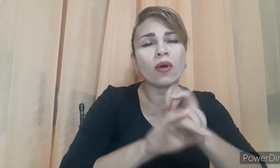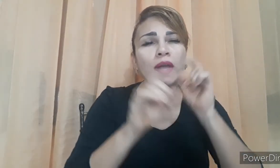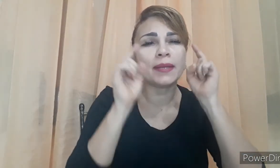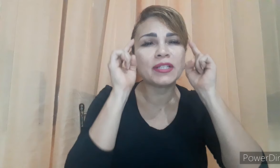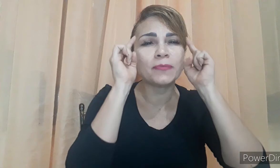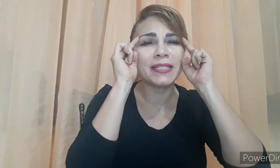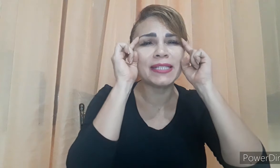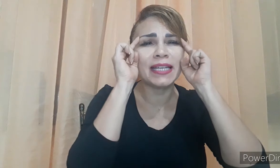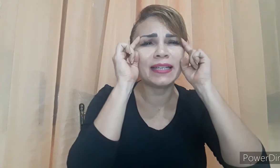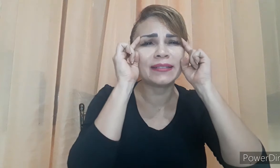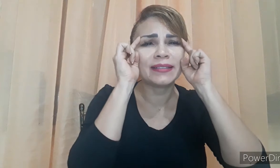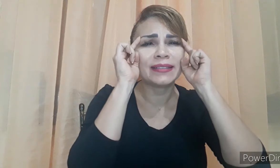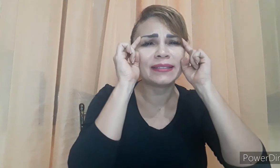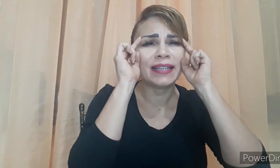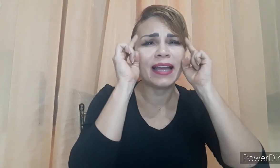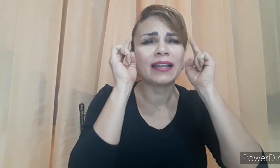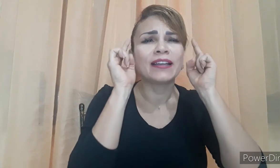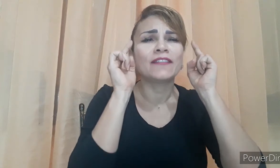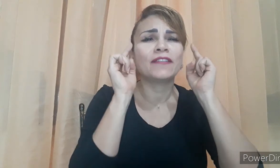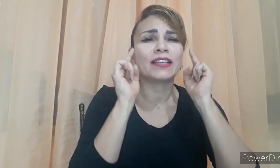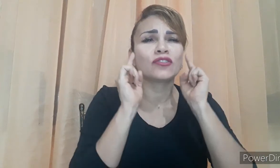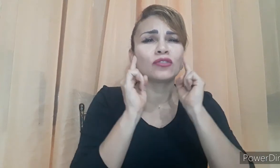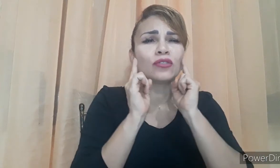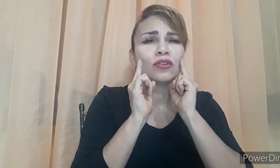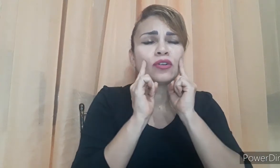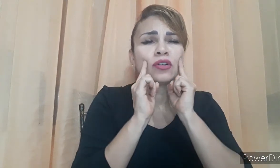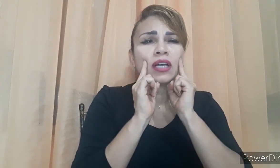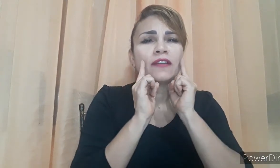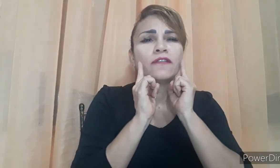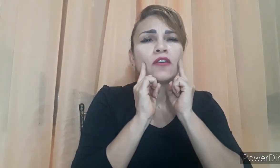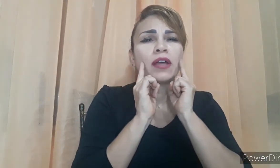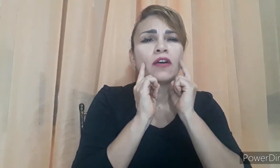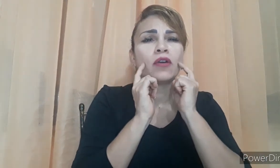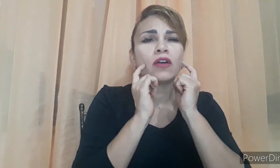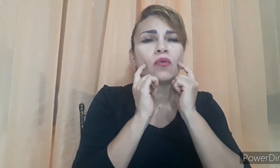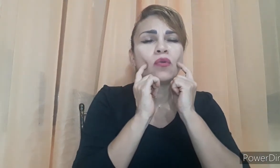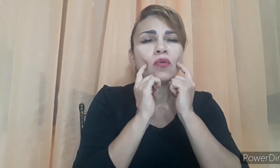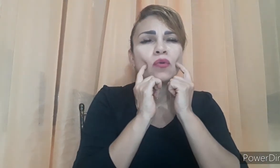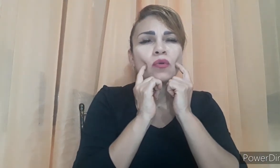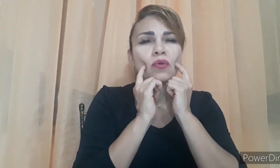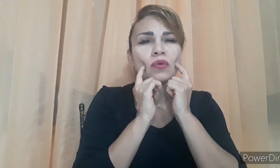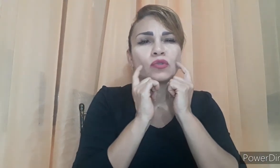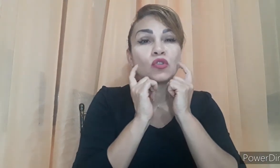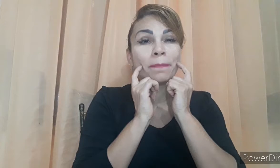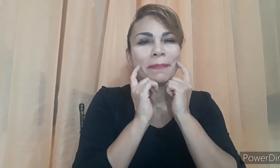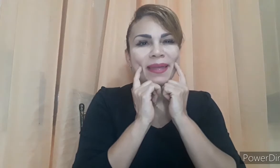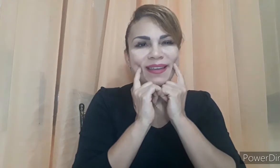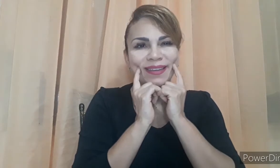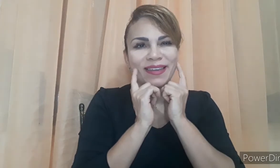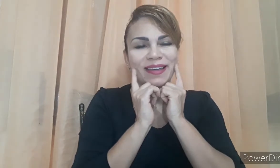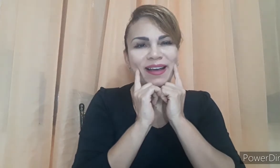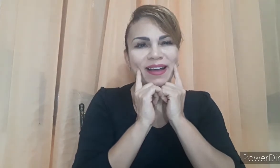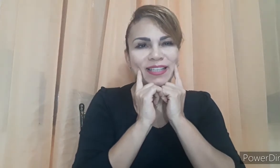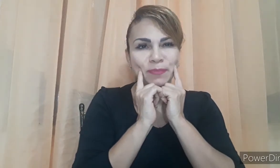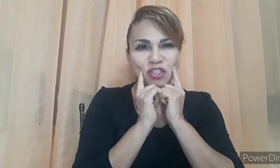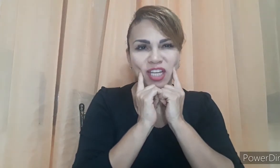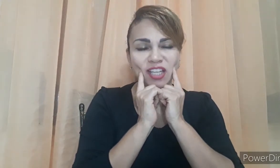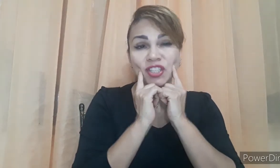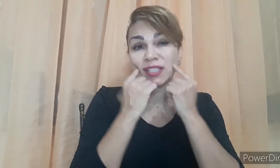Olha minha sobrancelha, né? Flexionou, eu suprimi aqui as bochechas, que